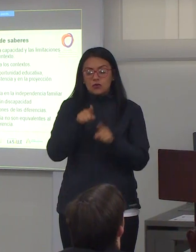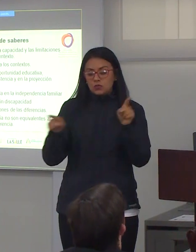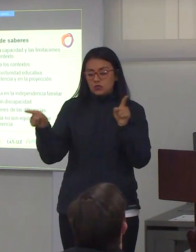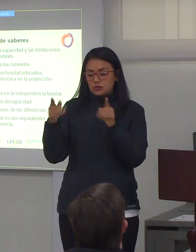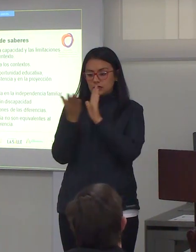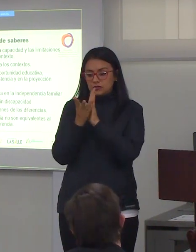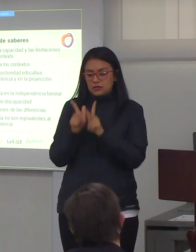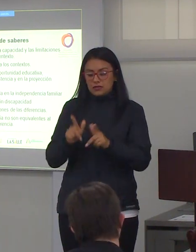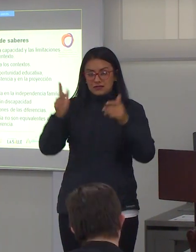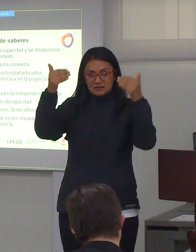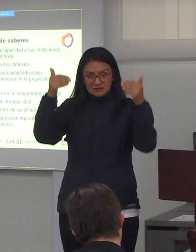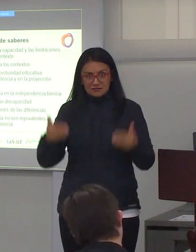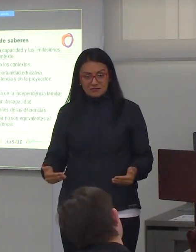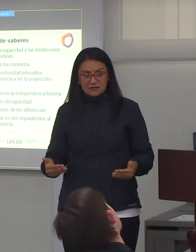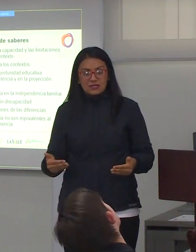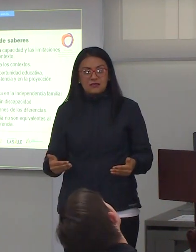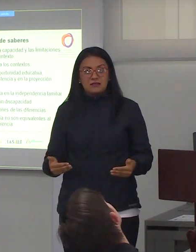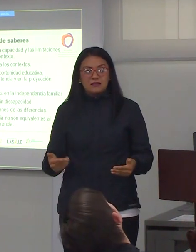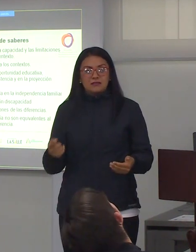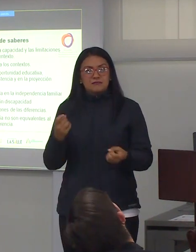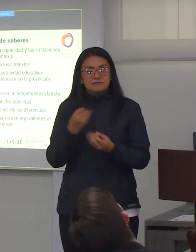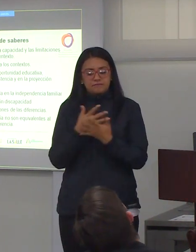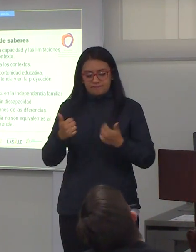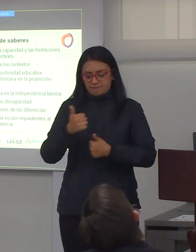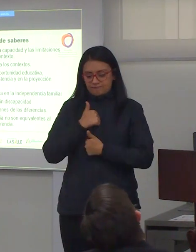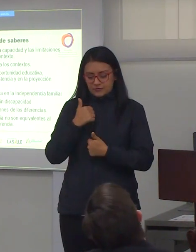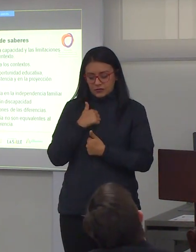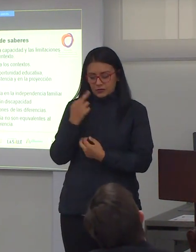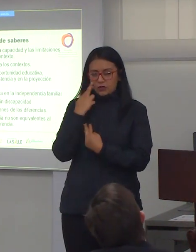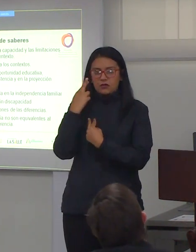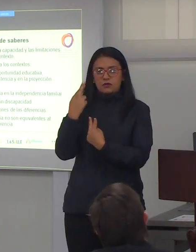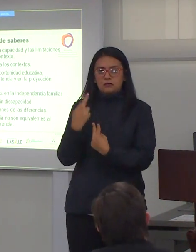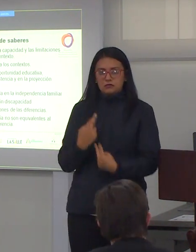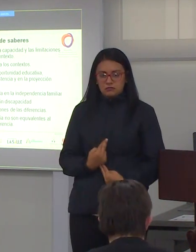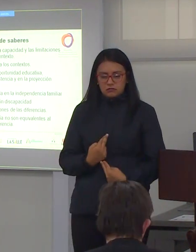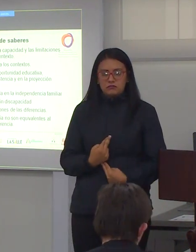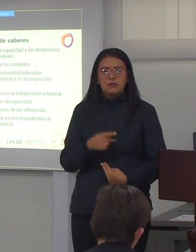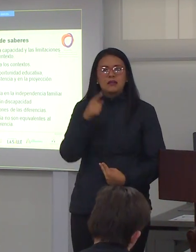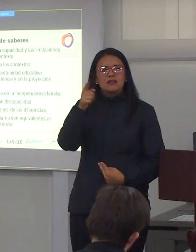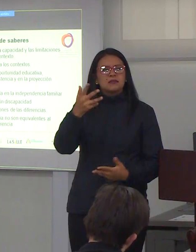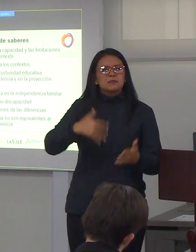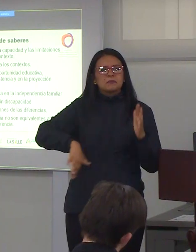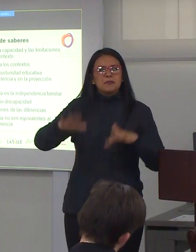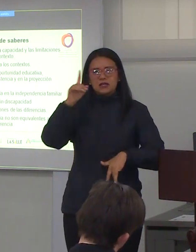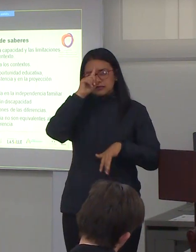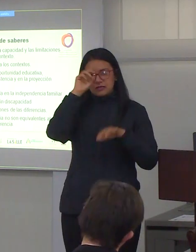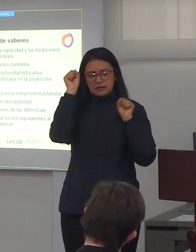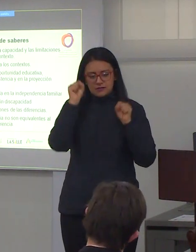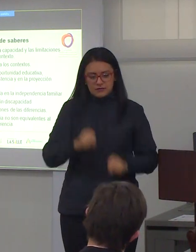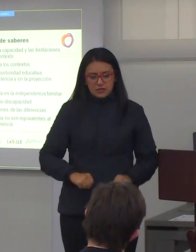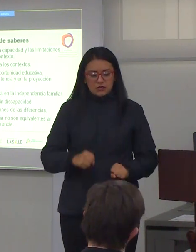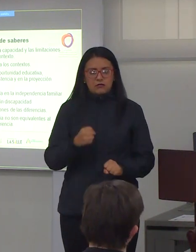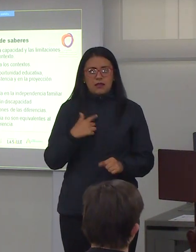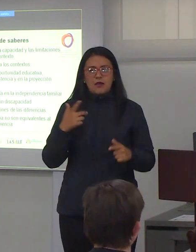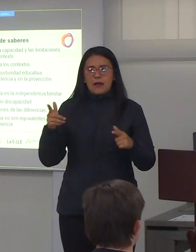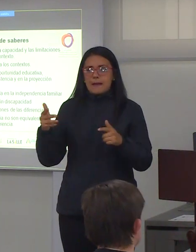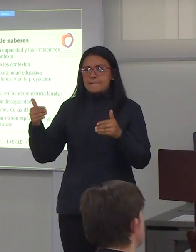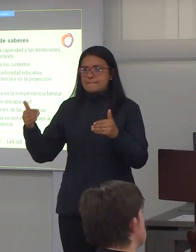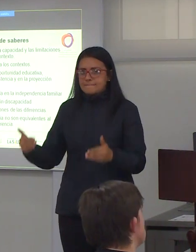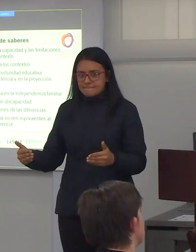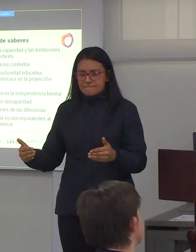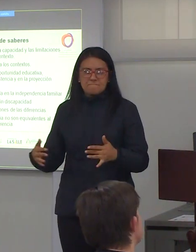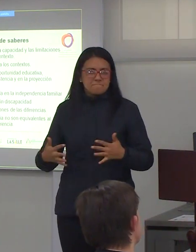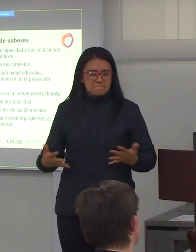estudiantes con discapacidad hay un autorreconocimiento con relación a las capacidades y las limitaciones